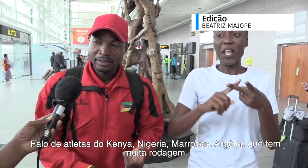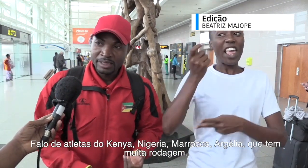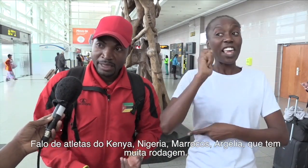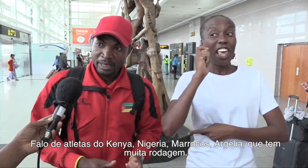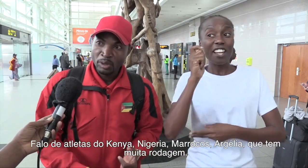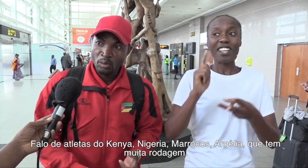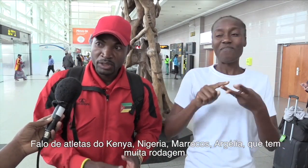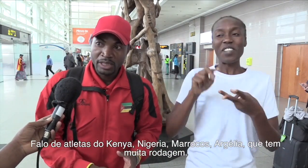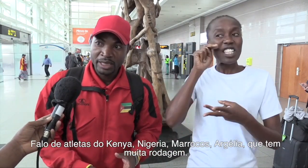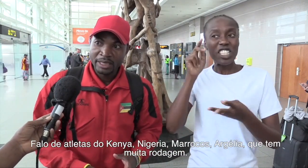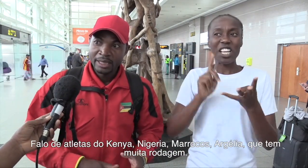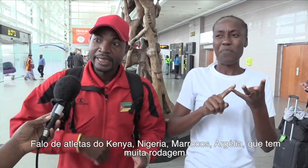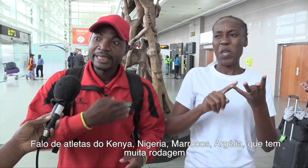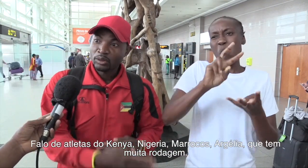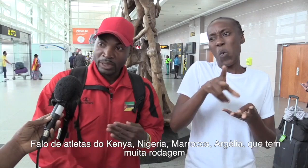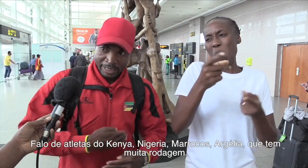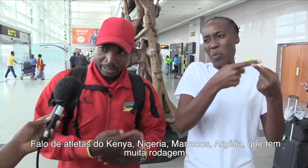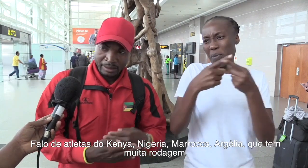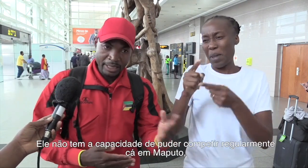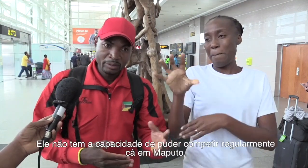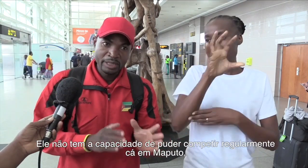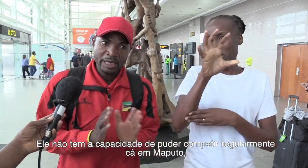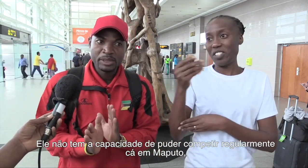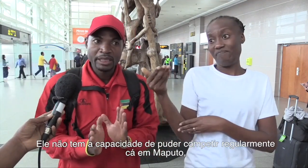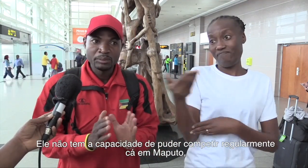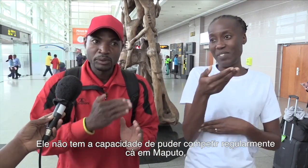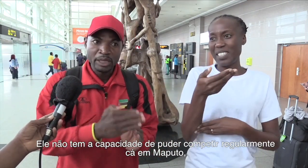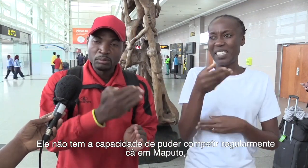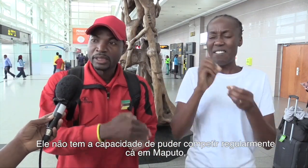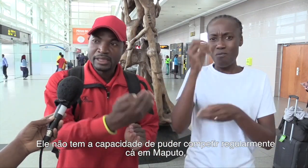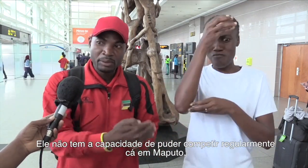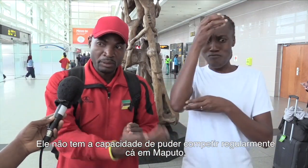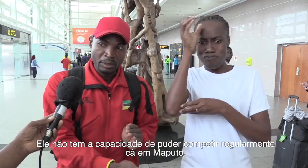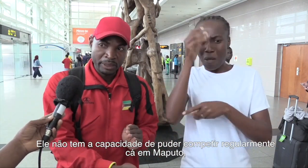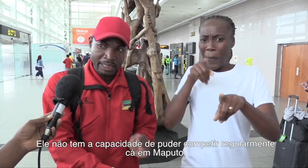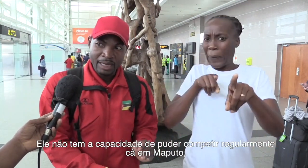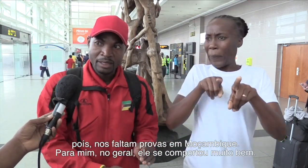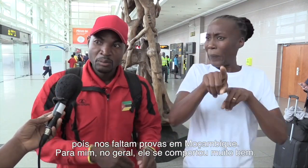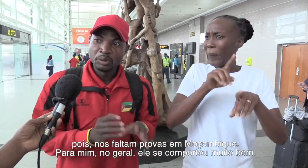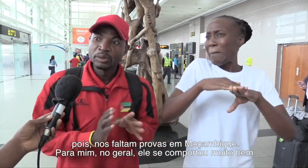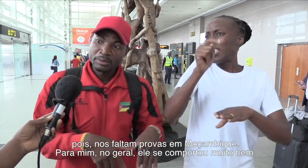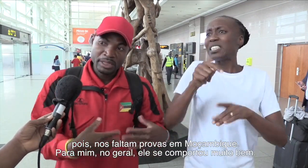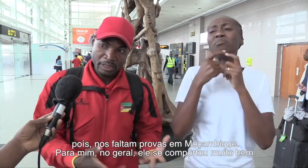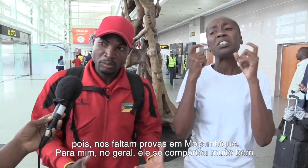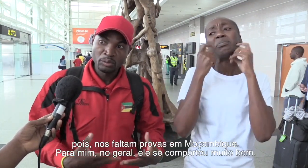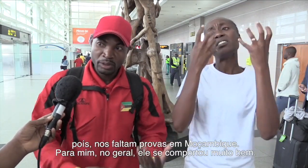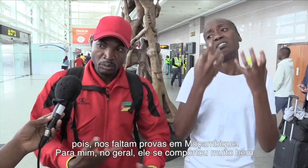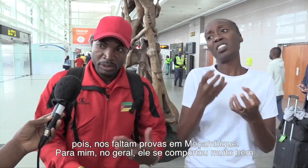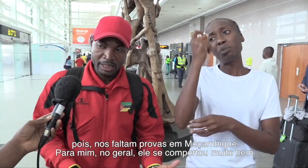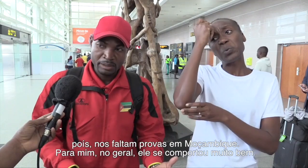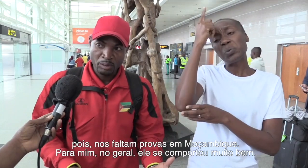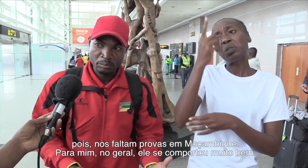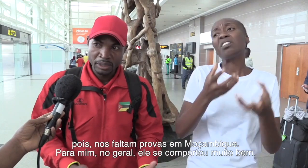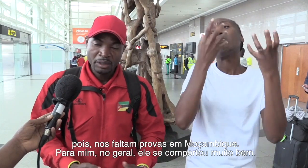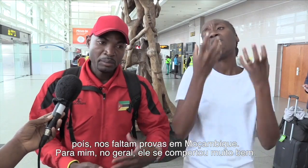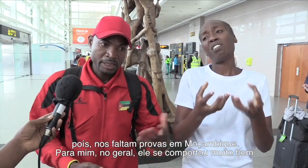Quênia, da Nigéria, Marrocos, da Argélia, que têm rodagem. Ele não tem a capacidade de poder competir sempre regularmente cá, porque não temos essa cultura de